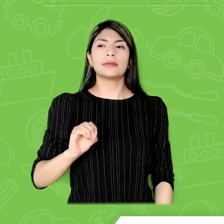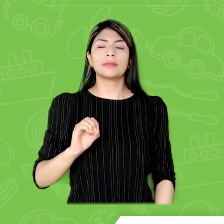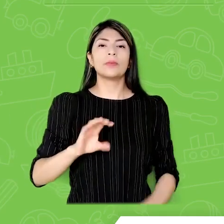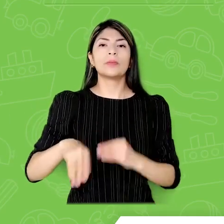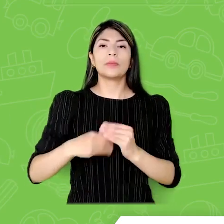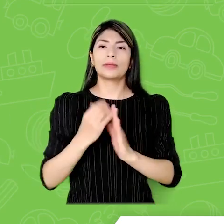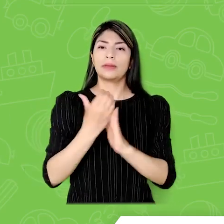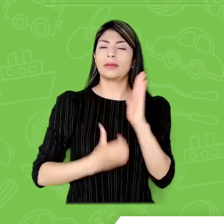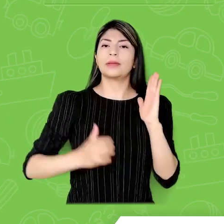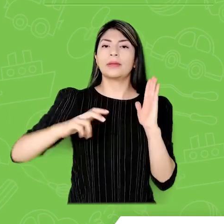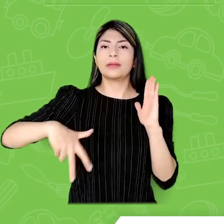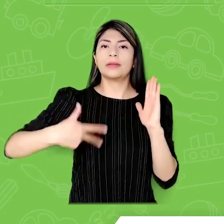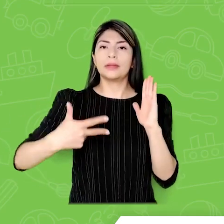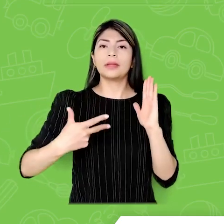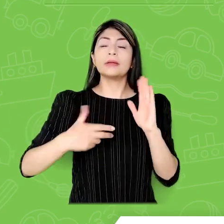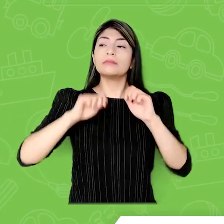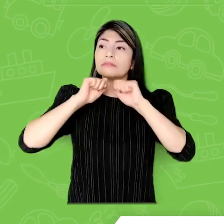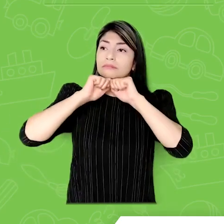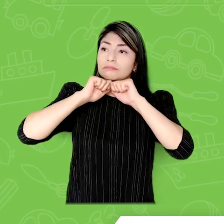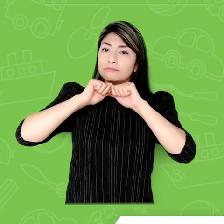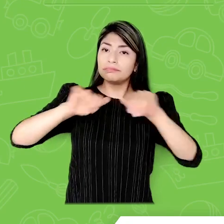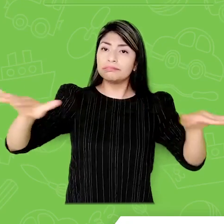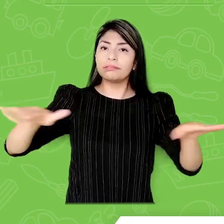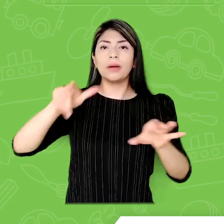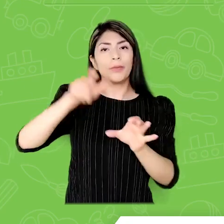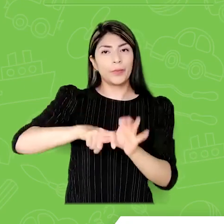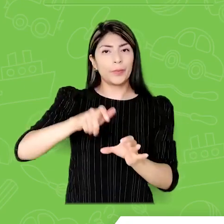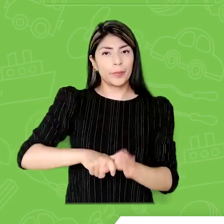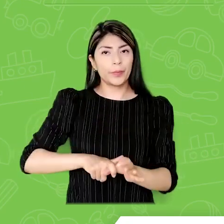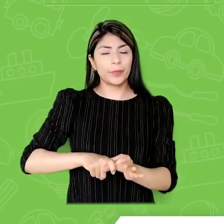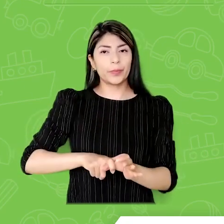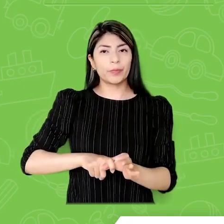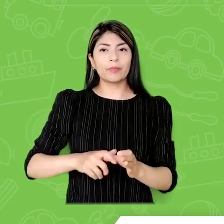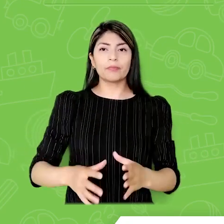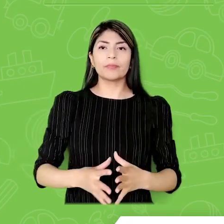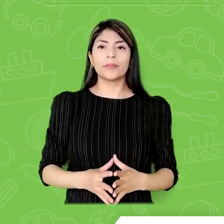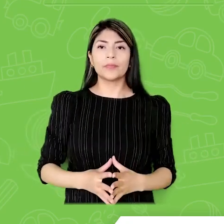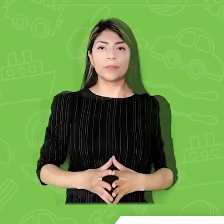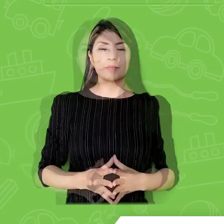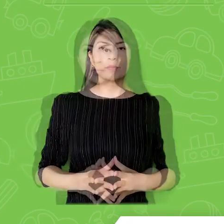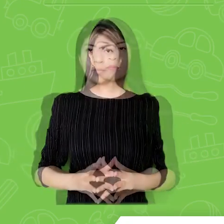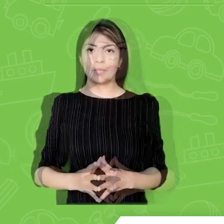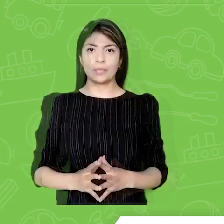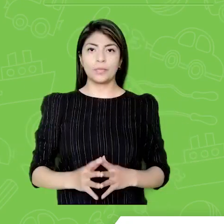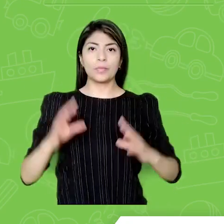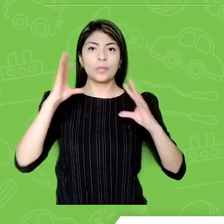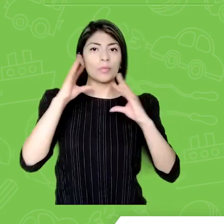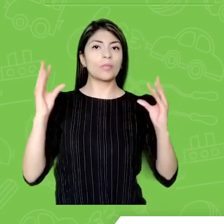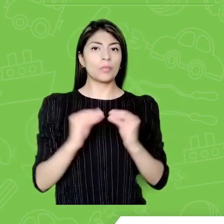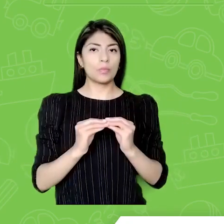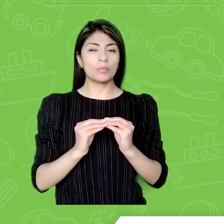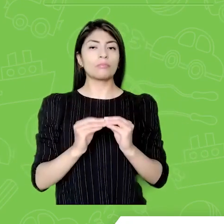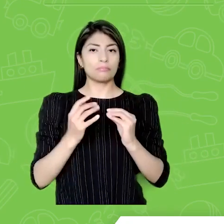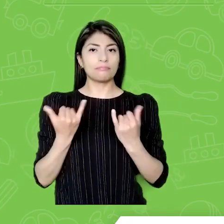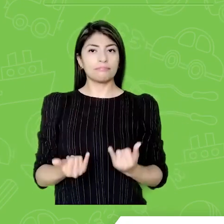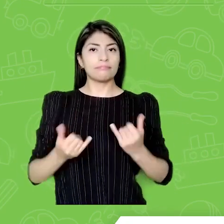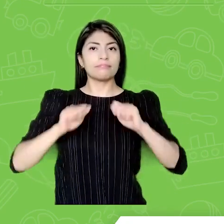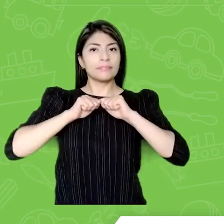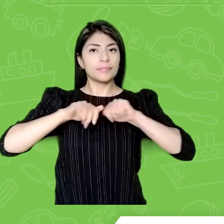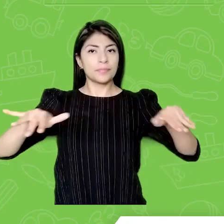Artículo 9. Divulgación de la convocatoria. El presente acuerdo y su anexo se divulgarán en el sitio web